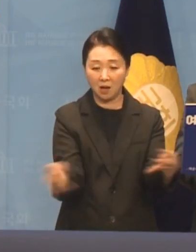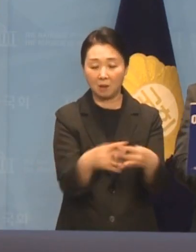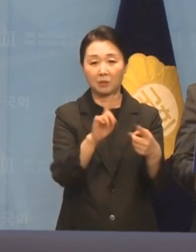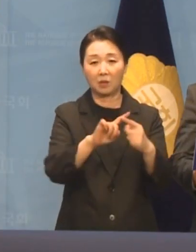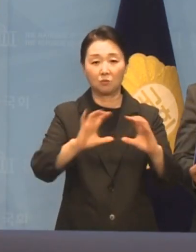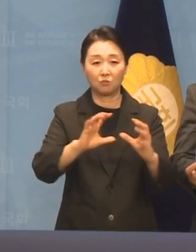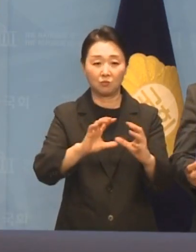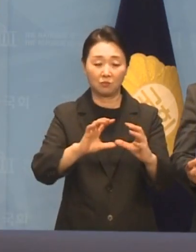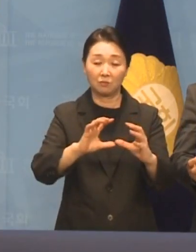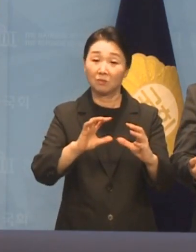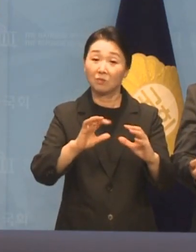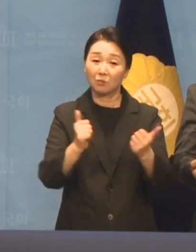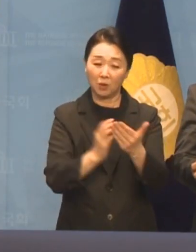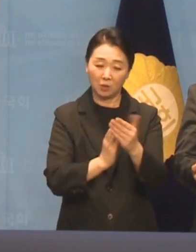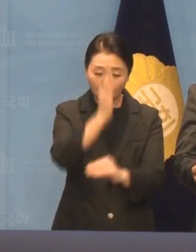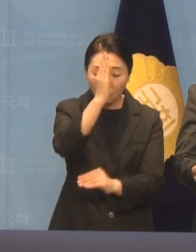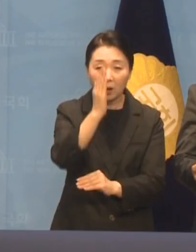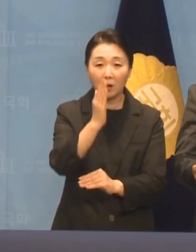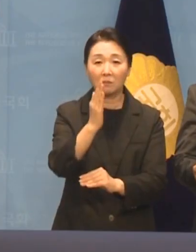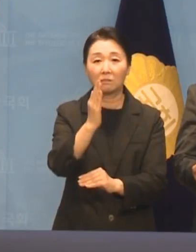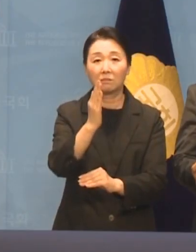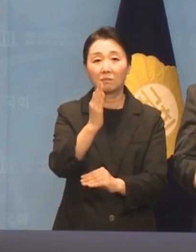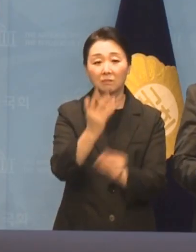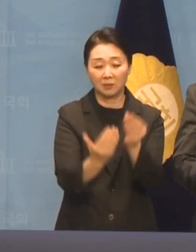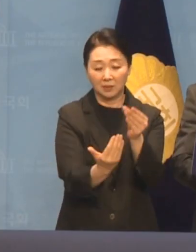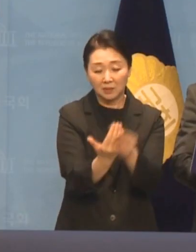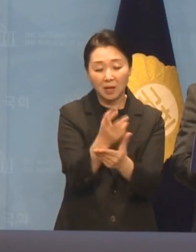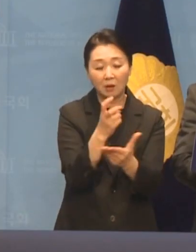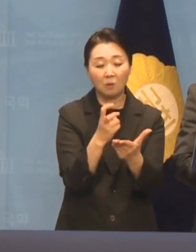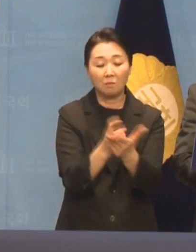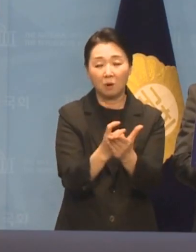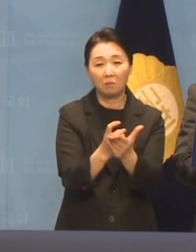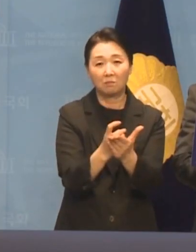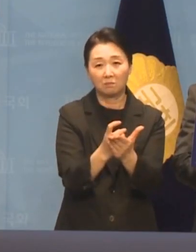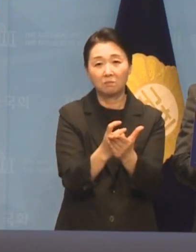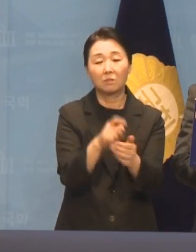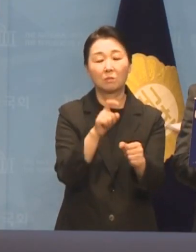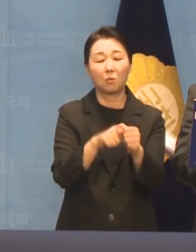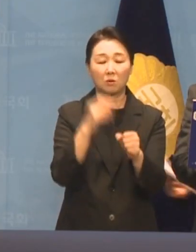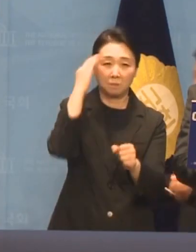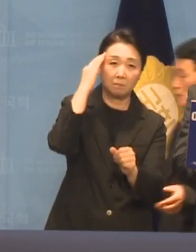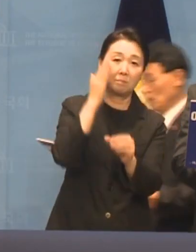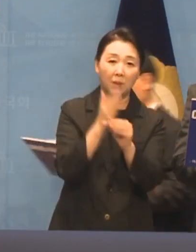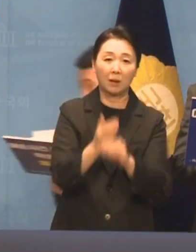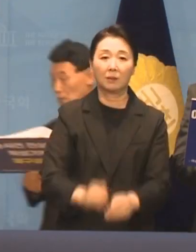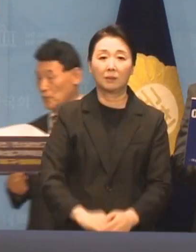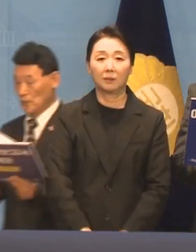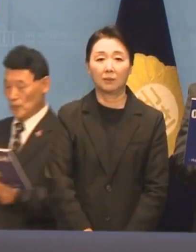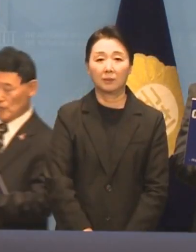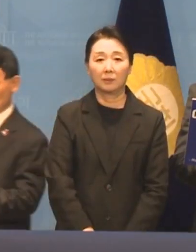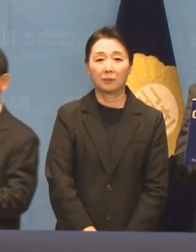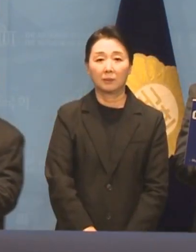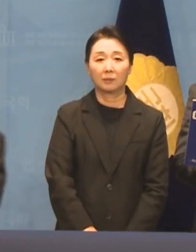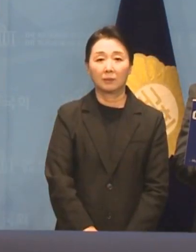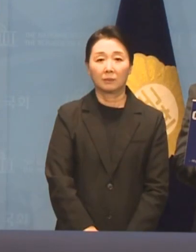국회를 통과한 요순 사건법의 정신을 훼손하고 있습니다.